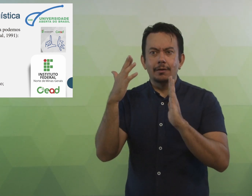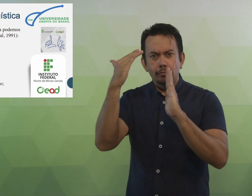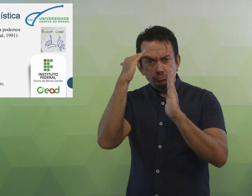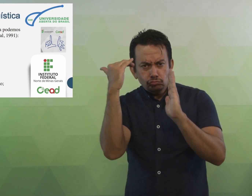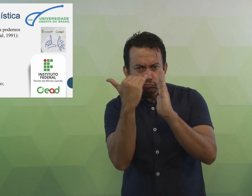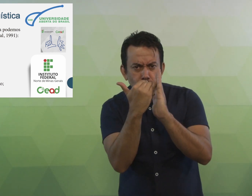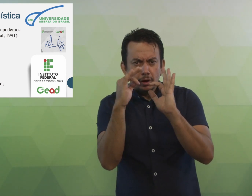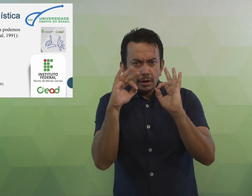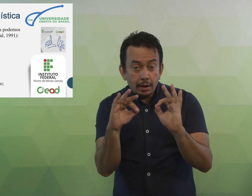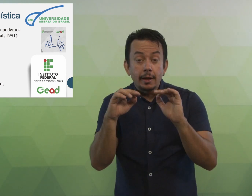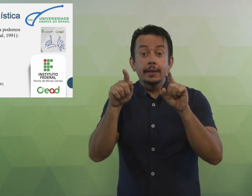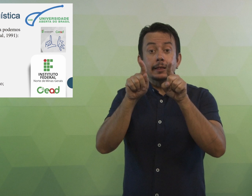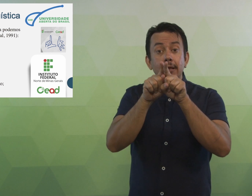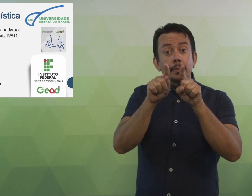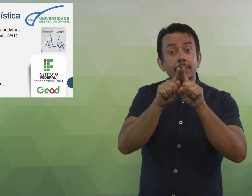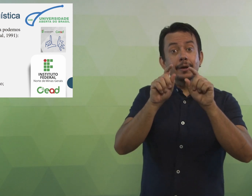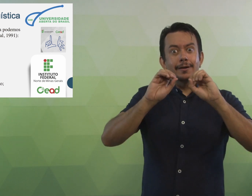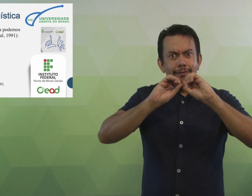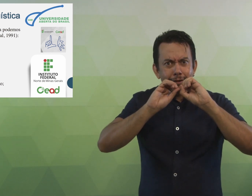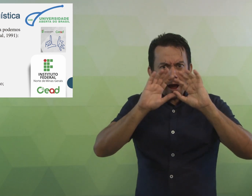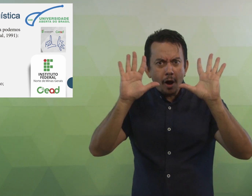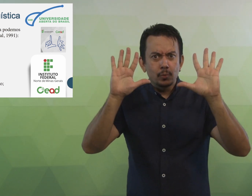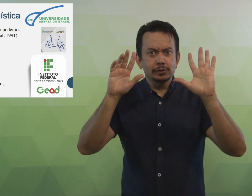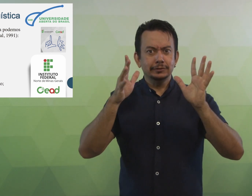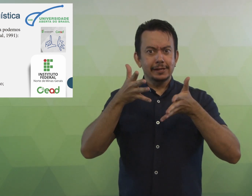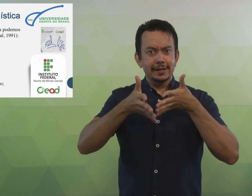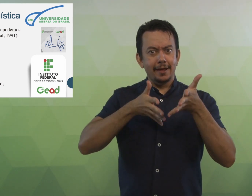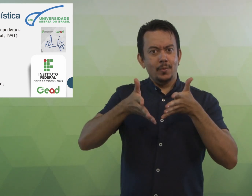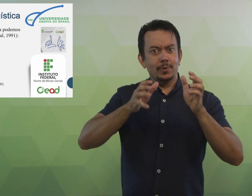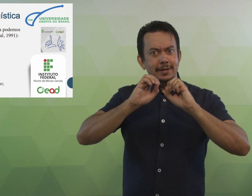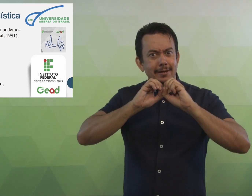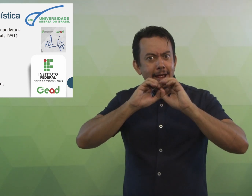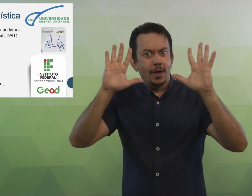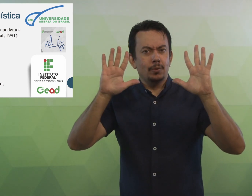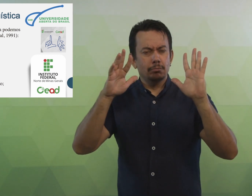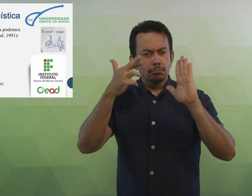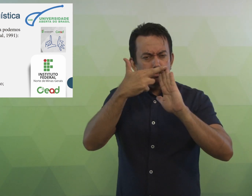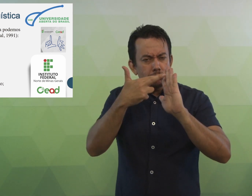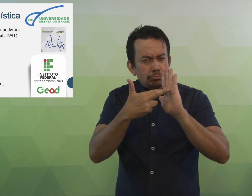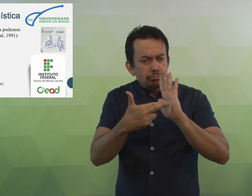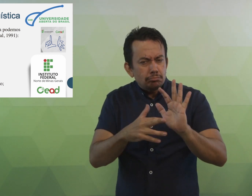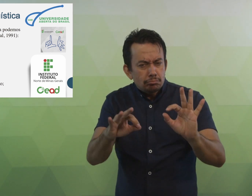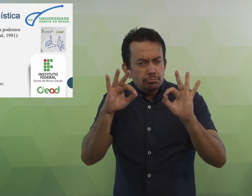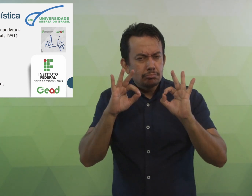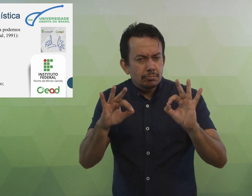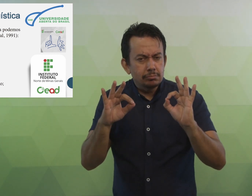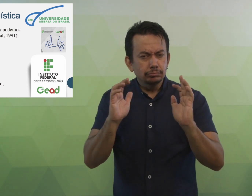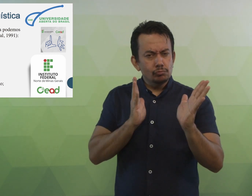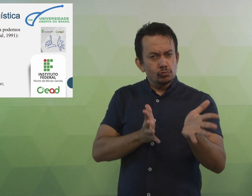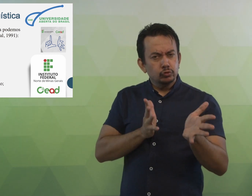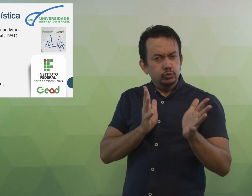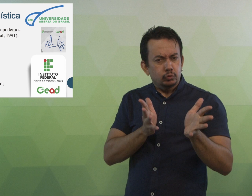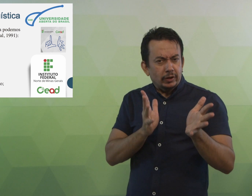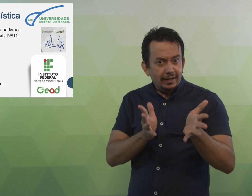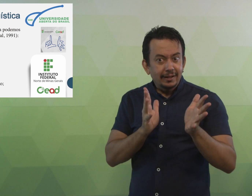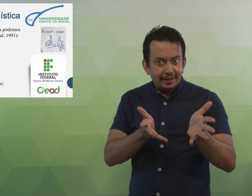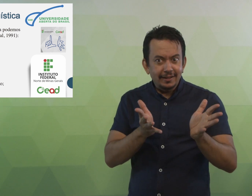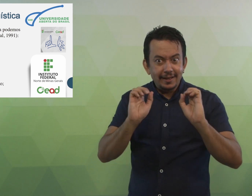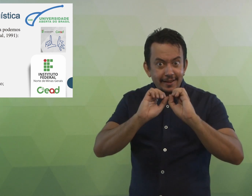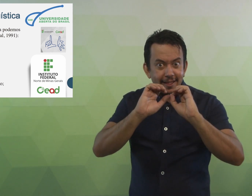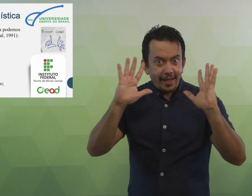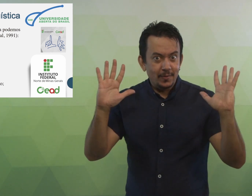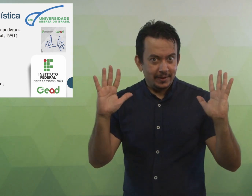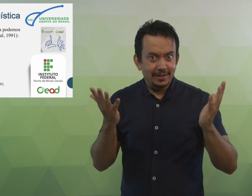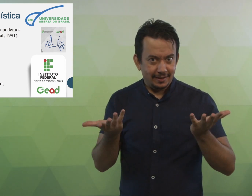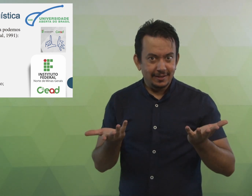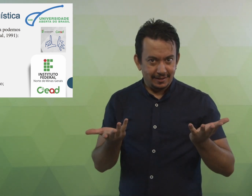Esse é o sinal correto de Instagram. E é necessário que seja obedecido essa estrutura para que o sinal seja passado de forma